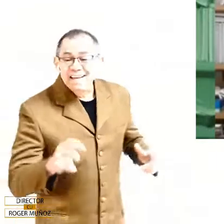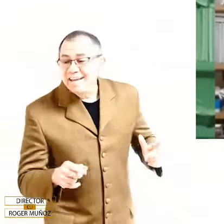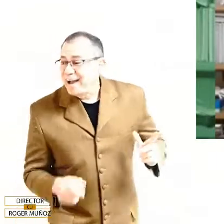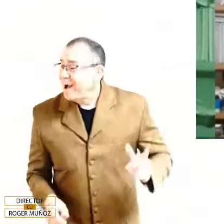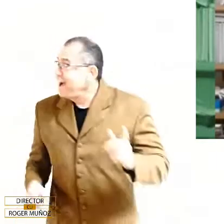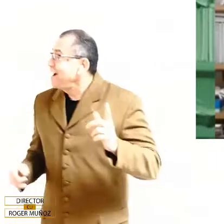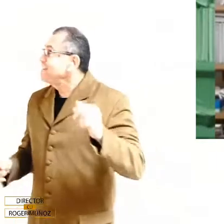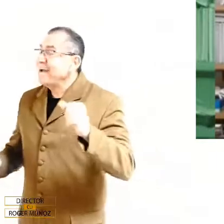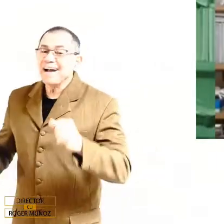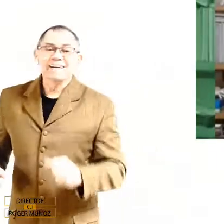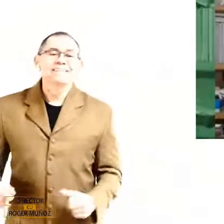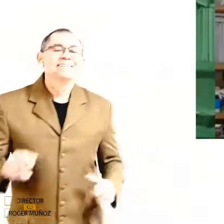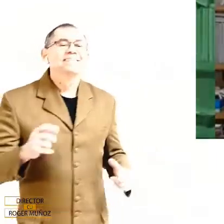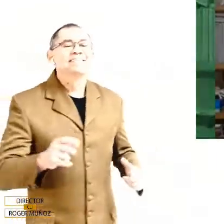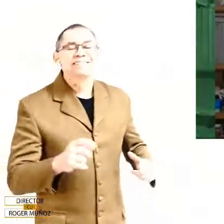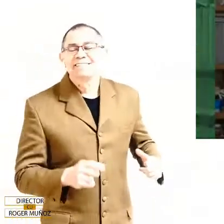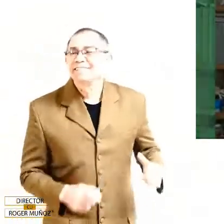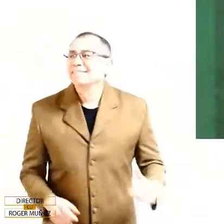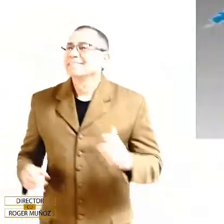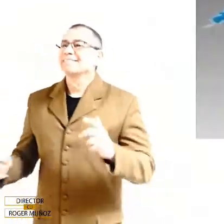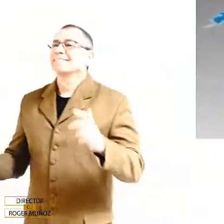de aquí a allá.